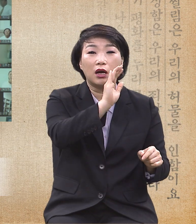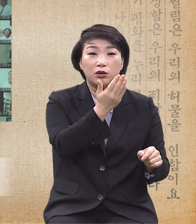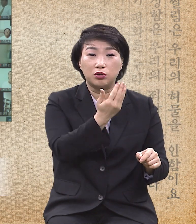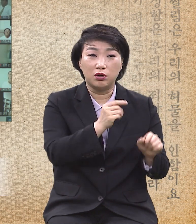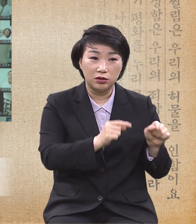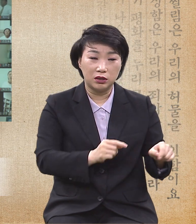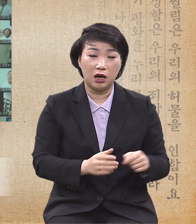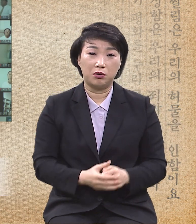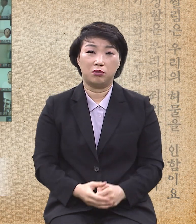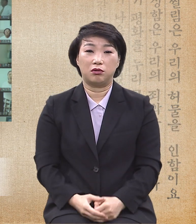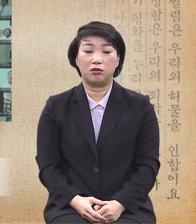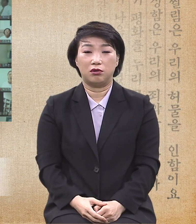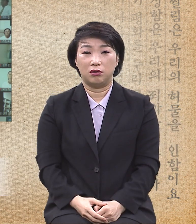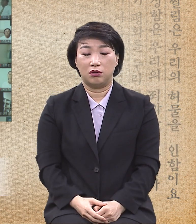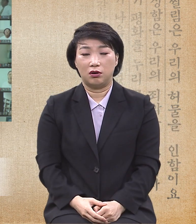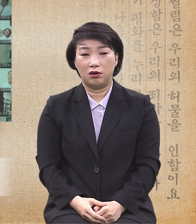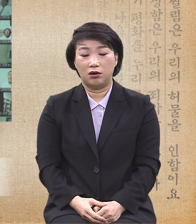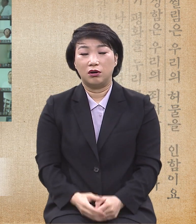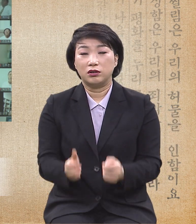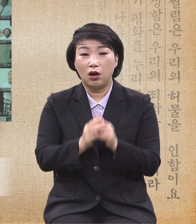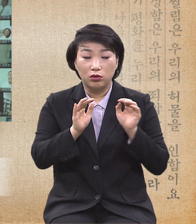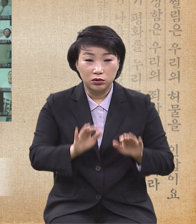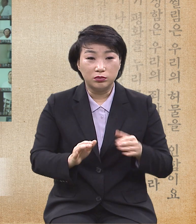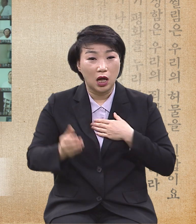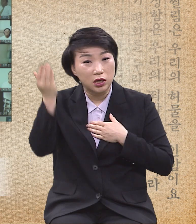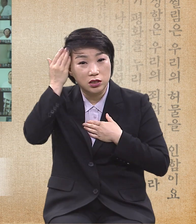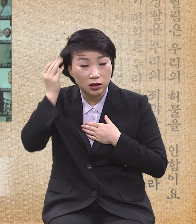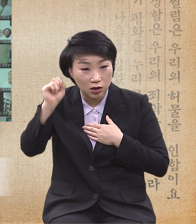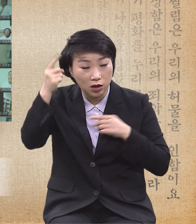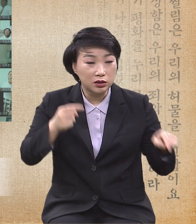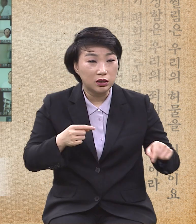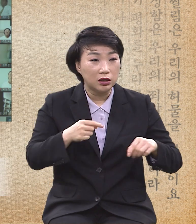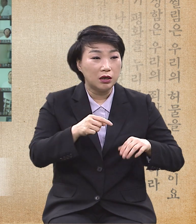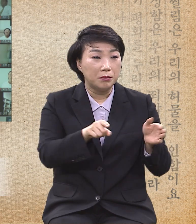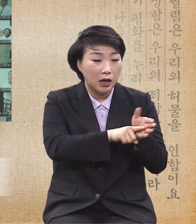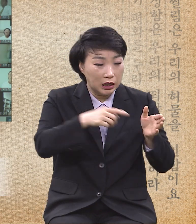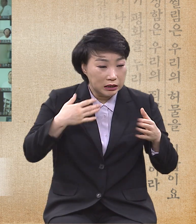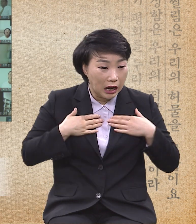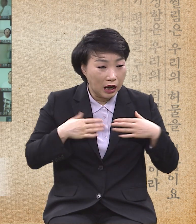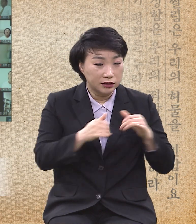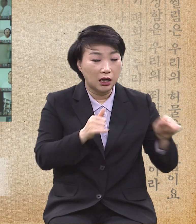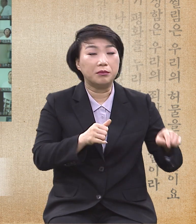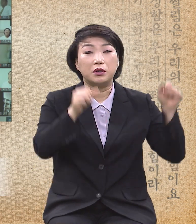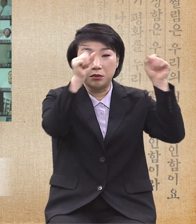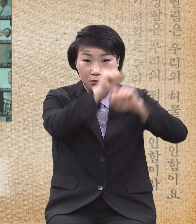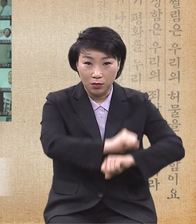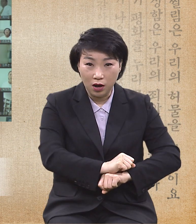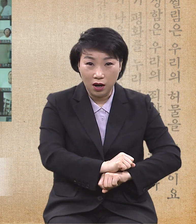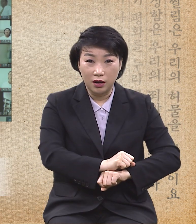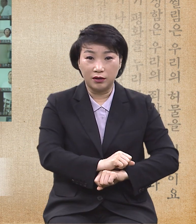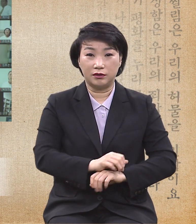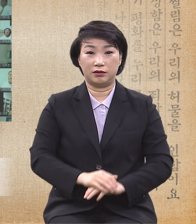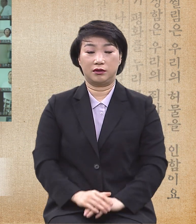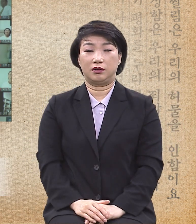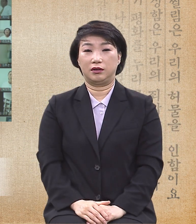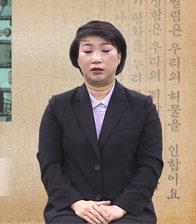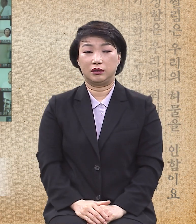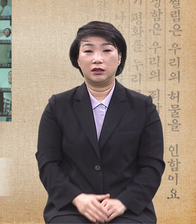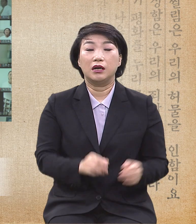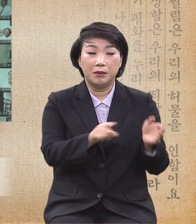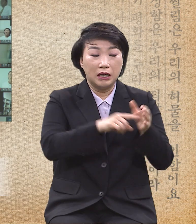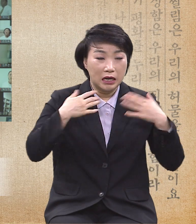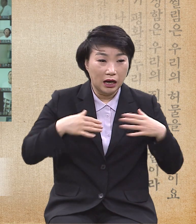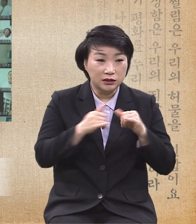되지 않겠느냐. 그러면 내 지식으로 그 약한 자가 멸망하나니, 그 약한